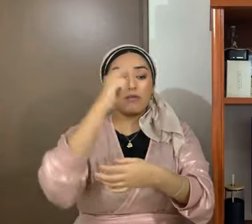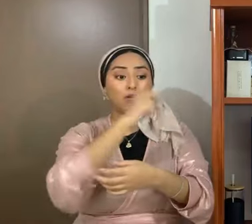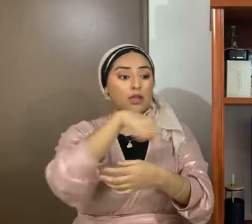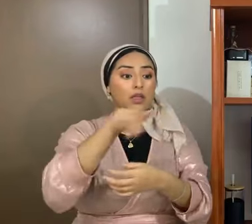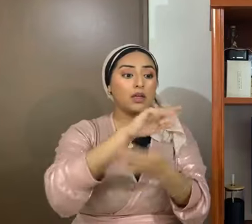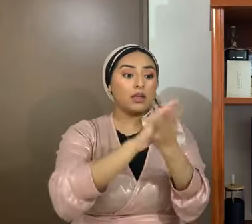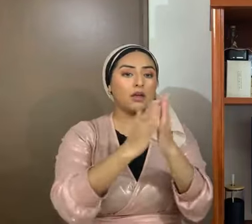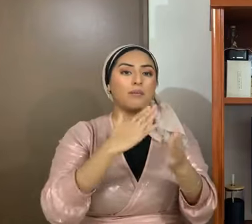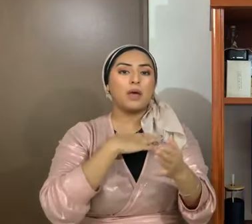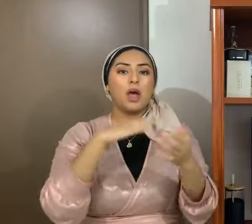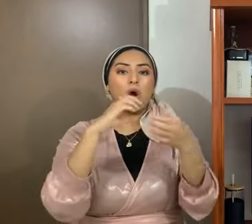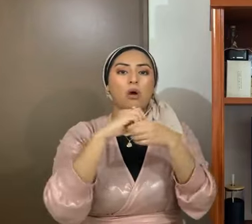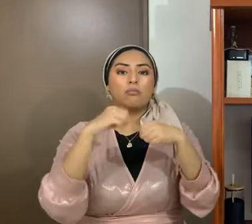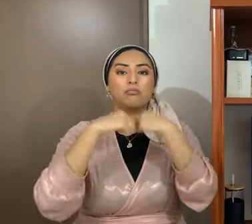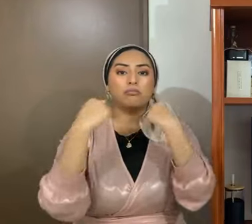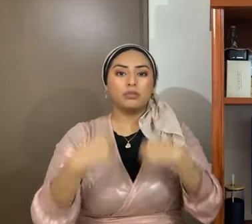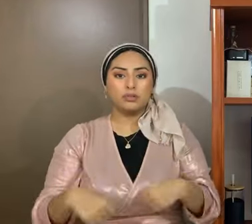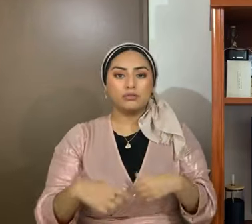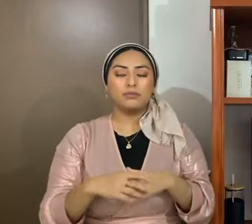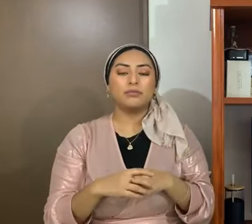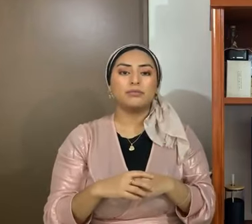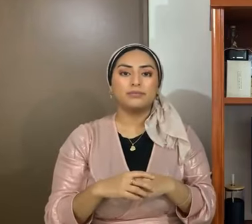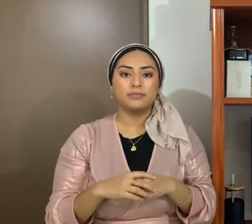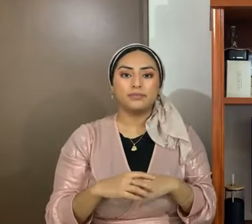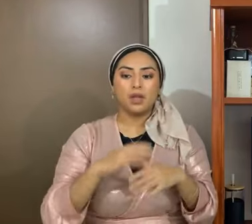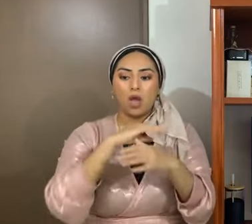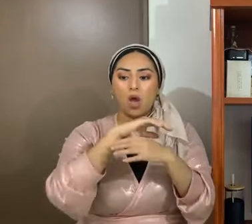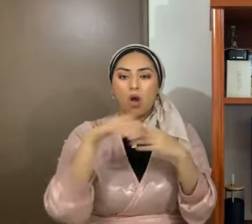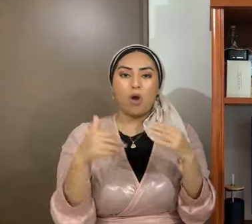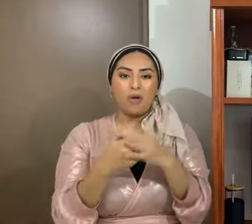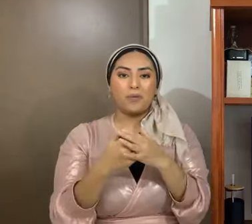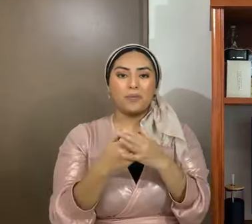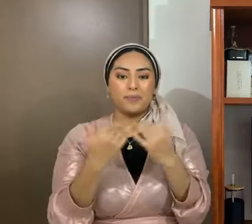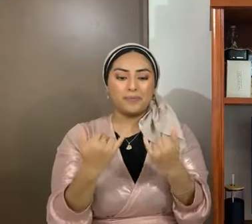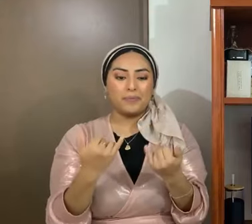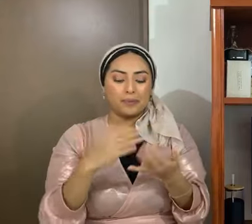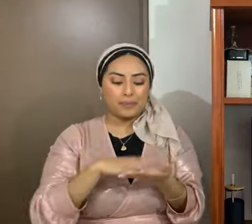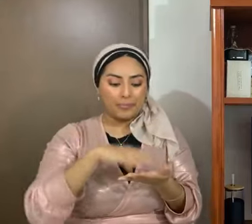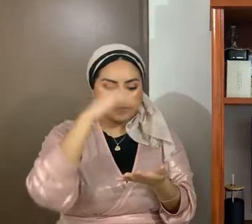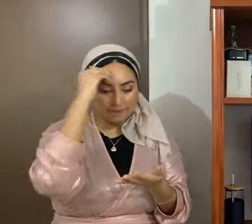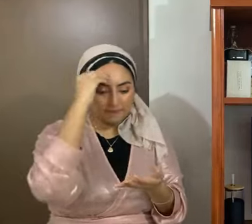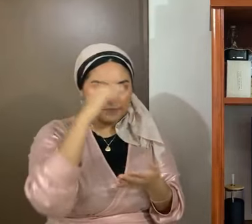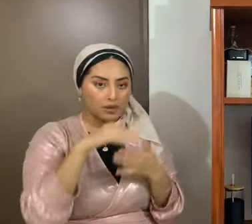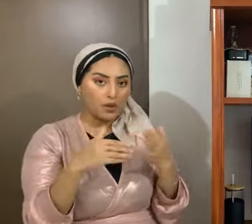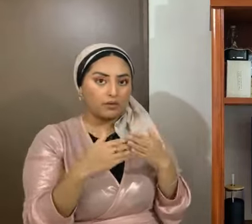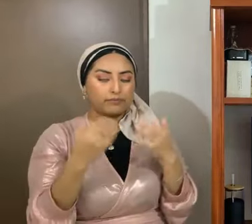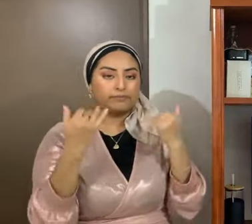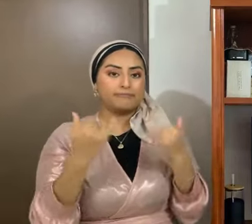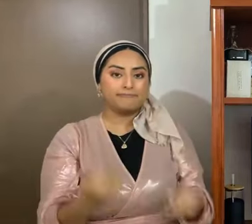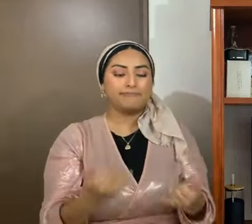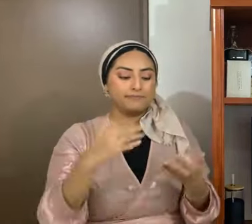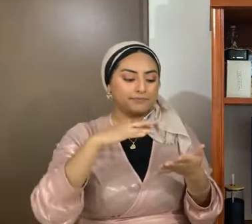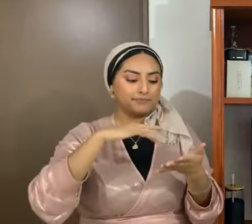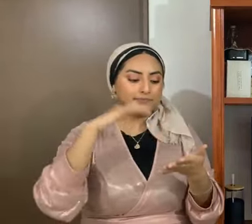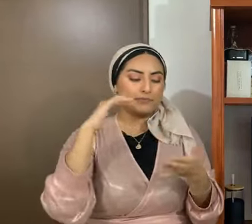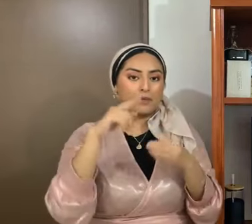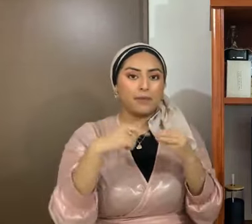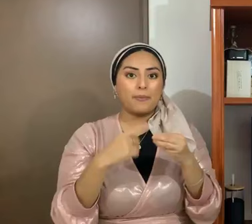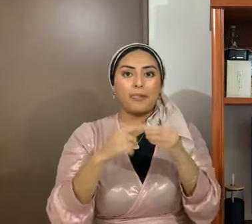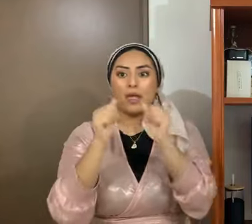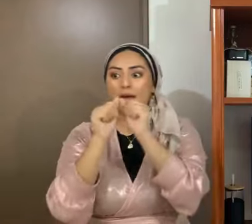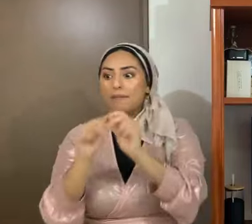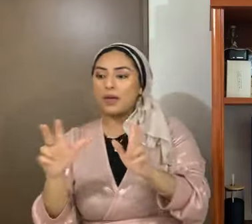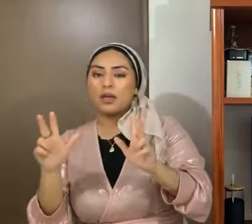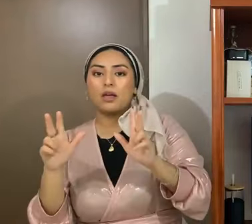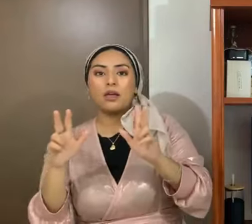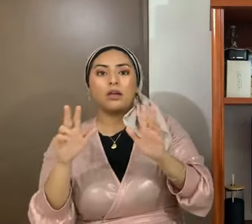mis Kohanim. Bueno, todo lo que estamos viendo, todo lo que estamos estudiando acerca de la